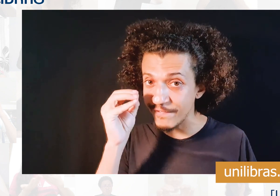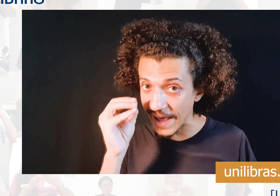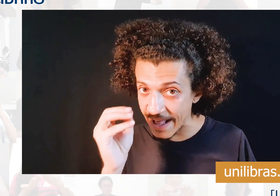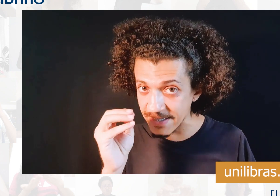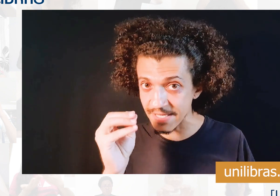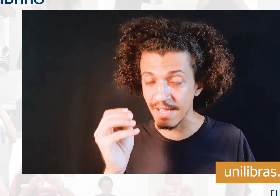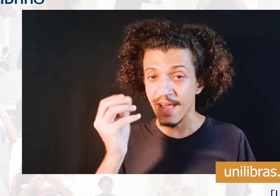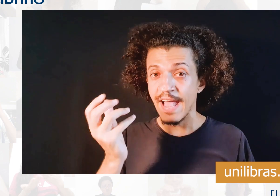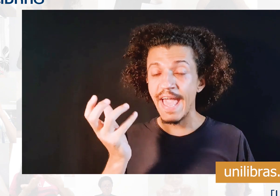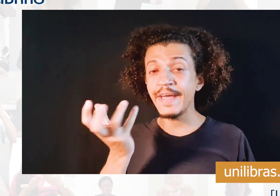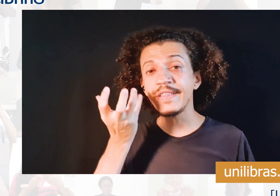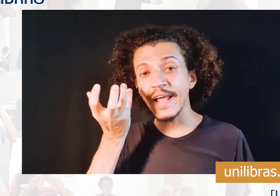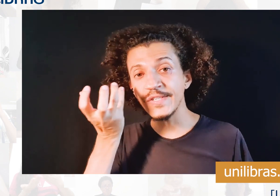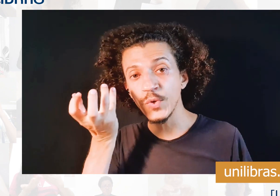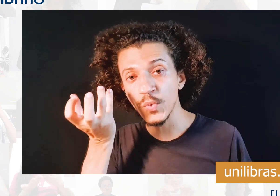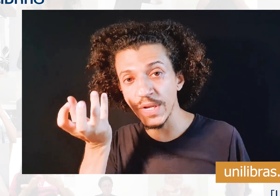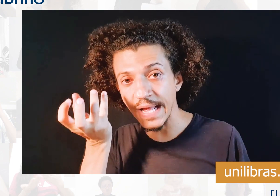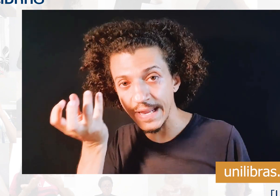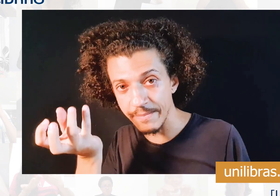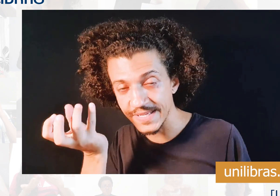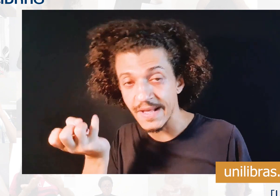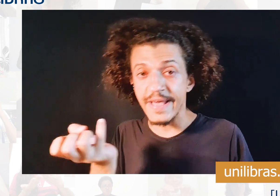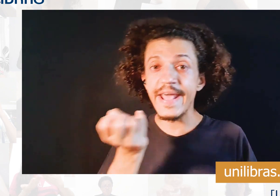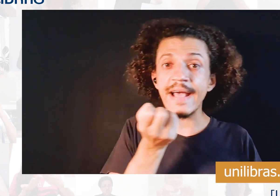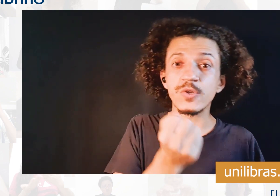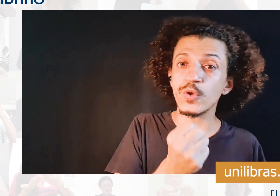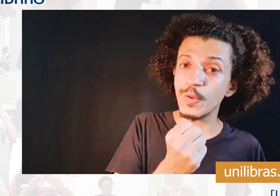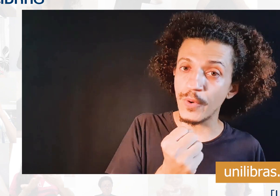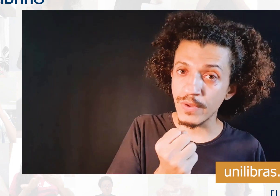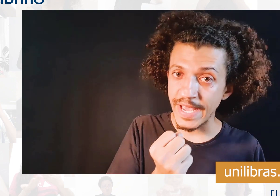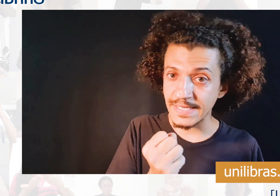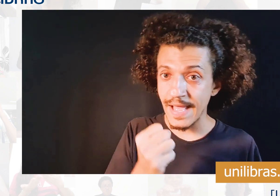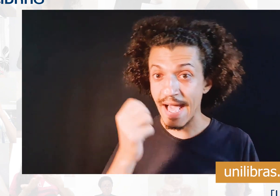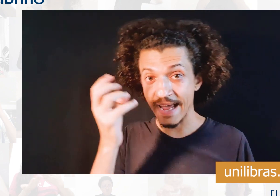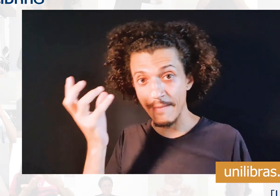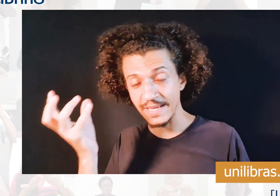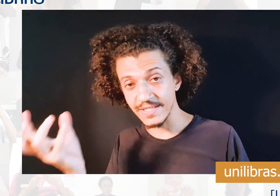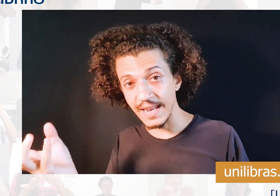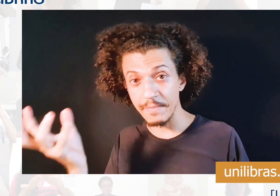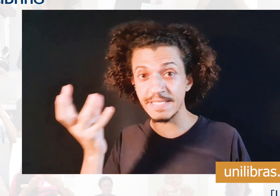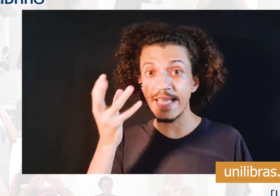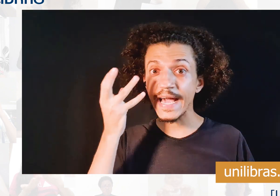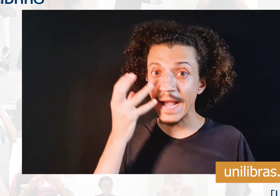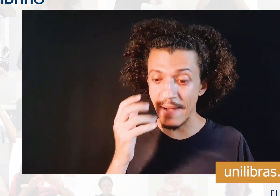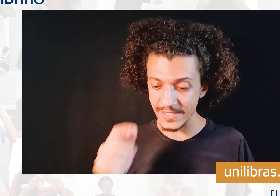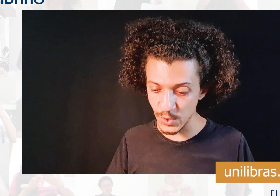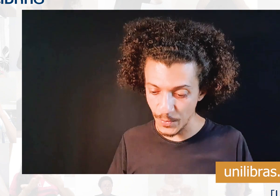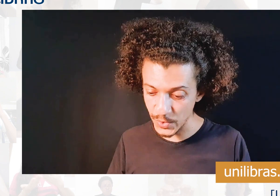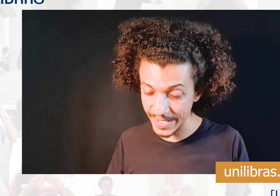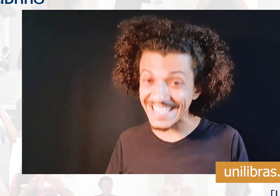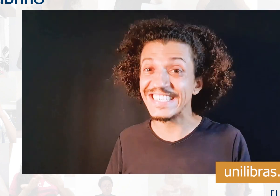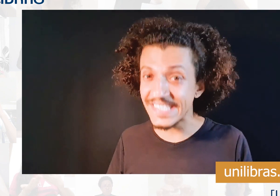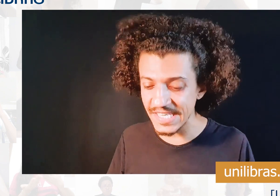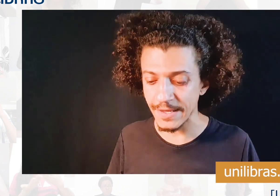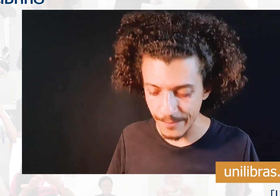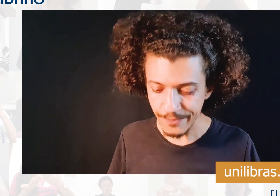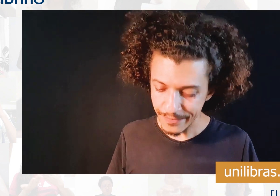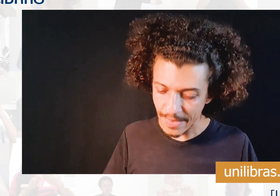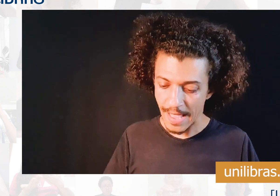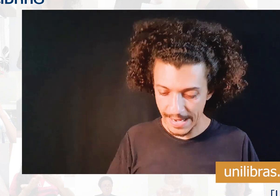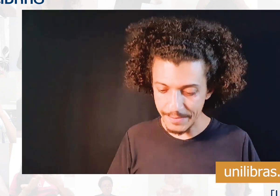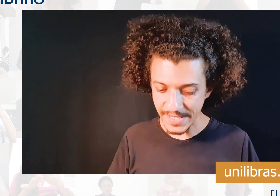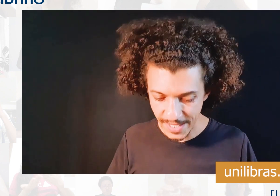a diferença entre a estrutura da Libras e a estrutura do português, a gramática da Libras e a gramática do português. E